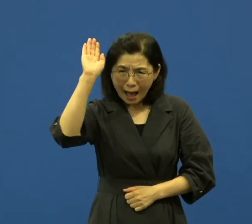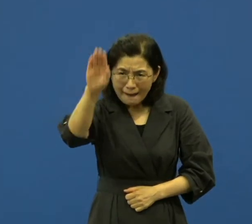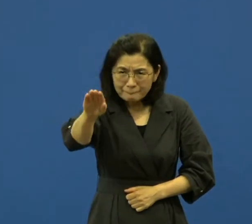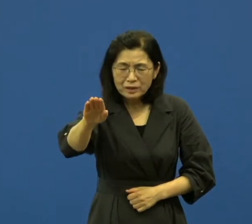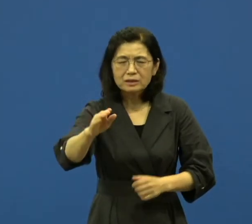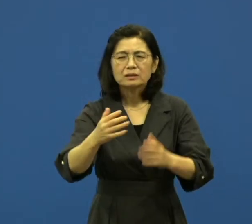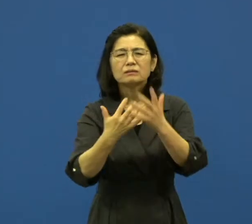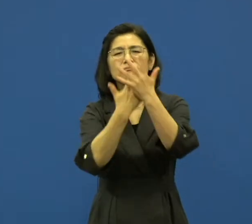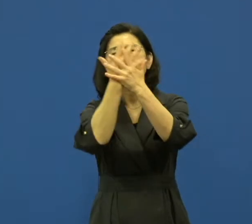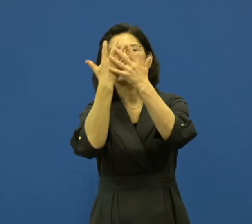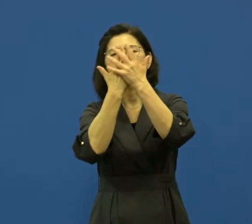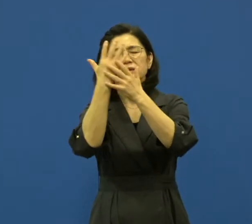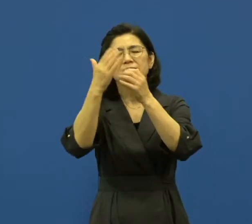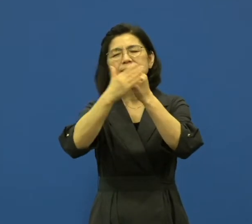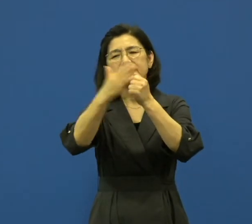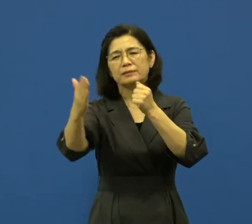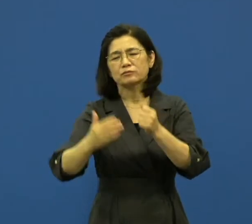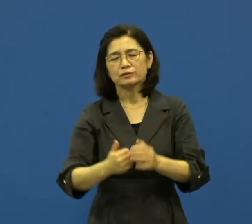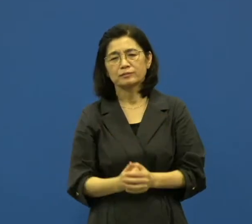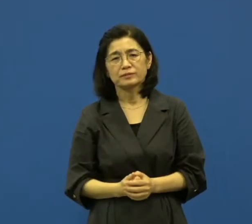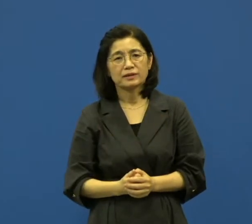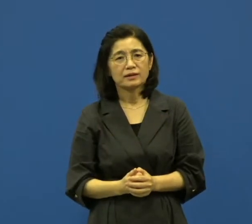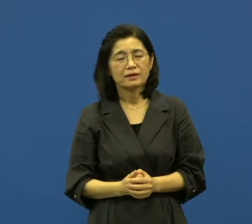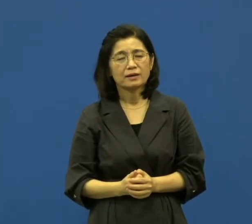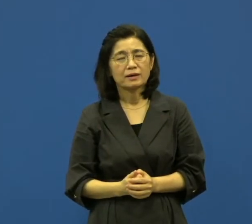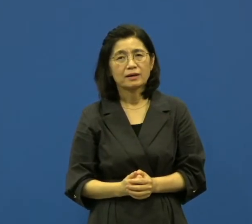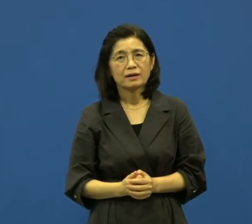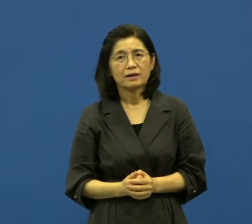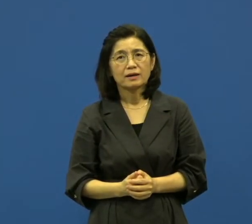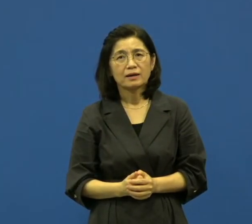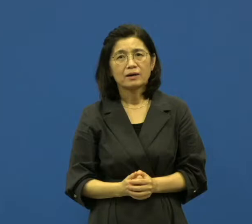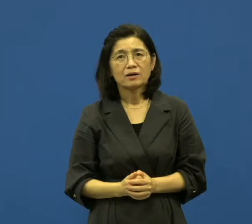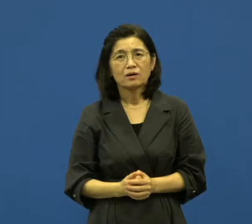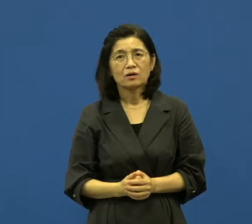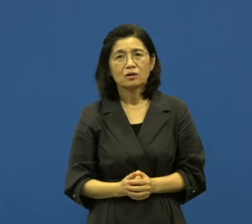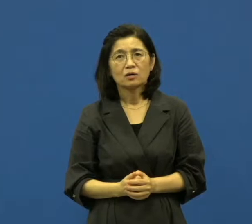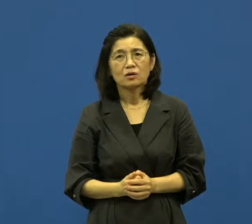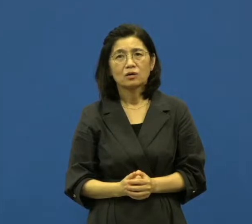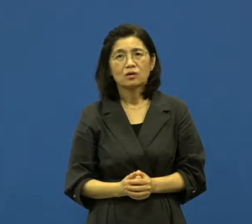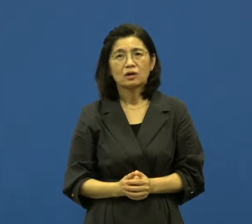불확실성의 시대이기 때문입니다. 그래서 초자를 붙이잖아요.